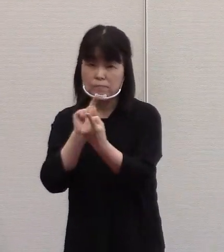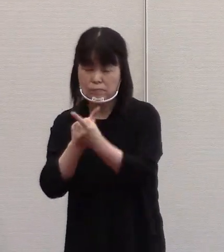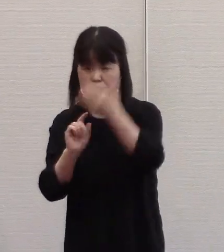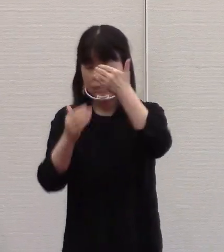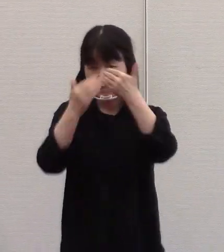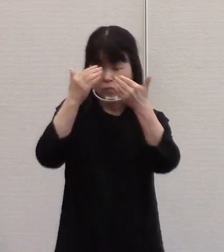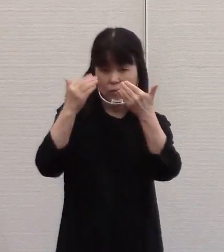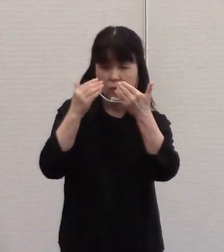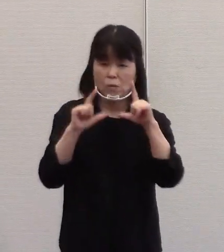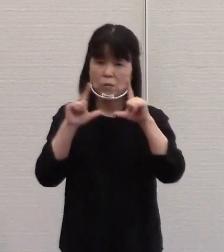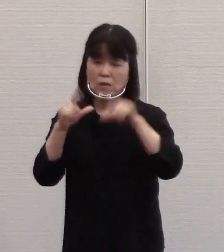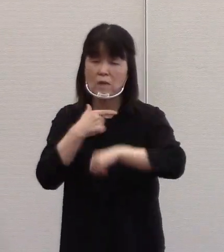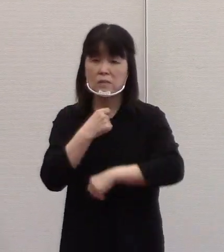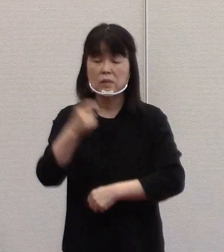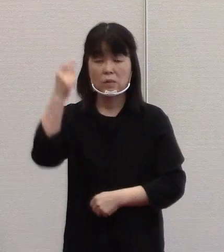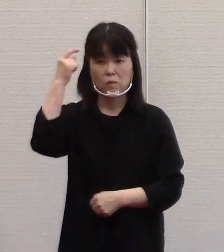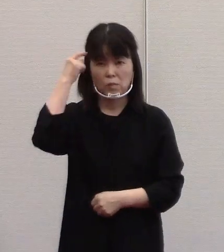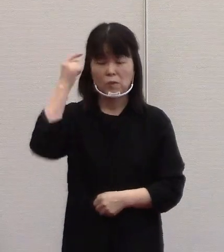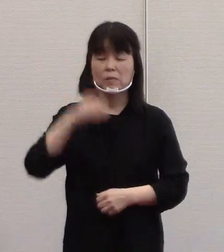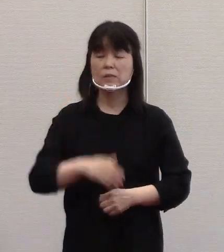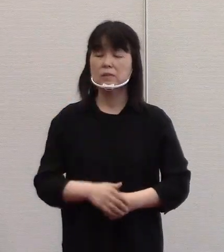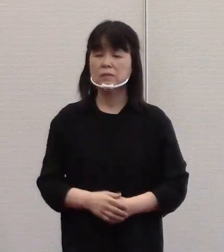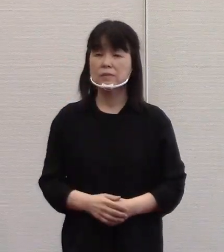ますが、基本的には